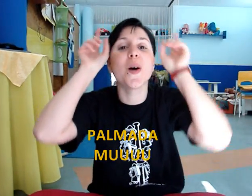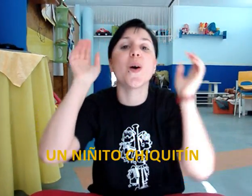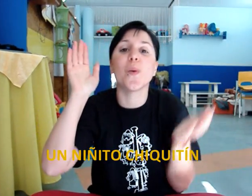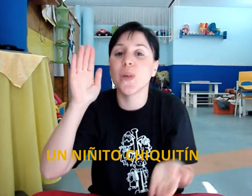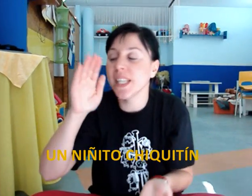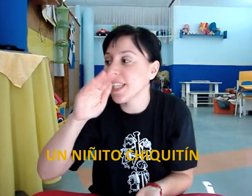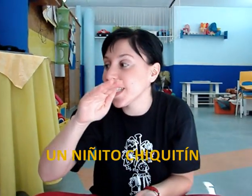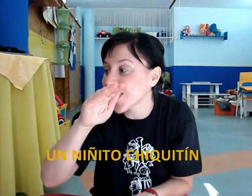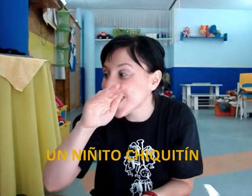Un niñito